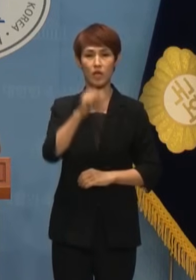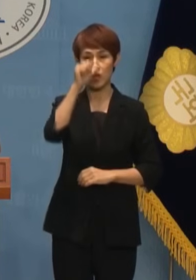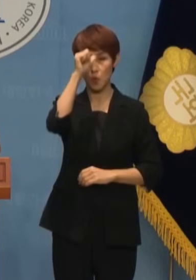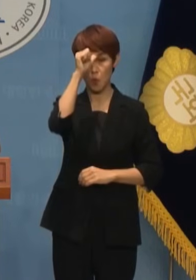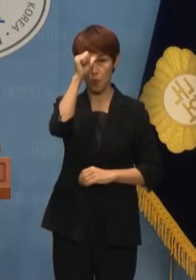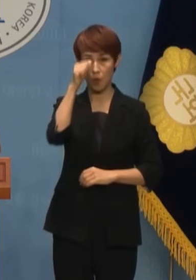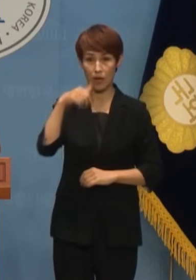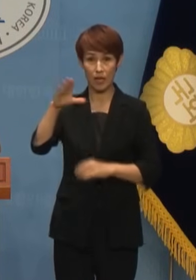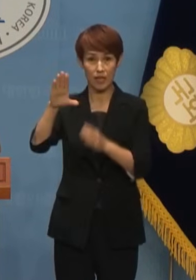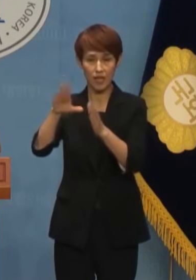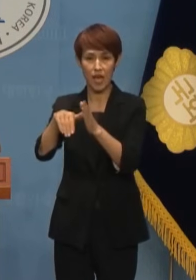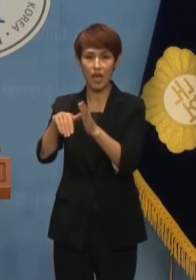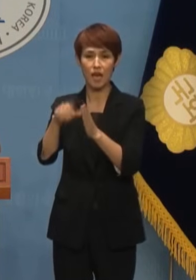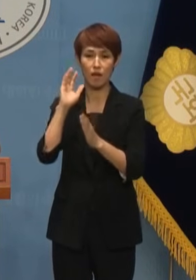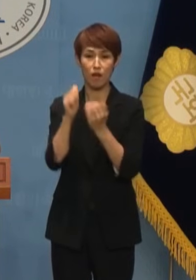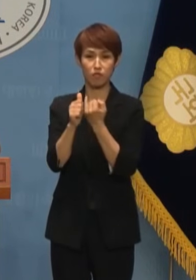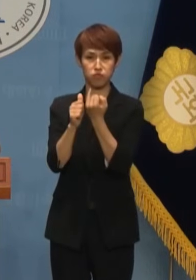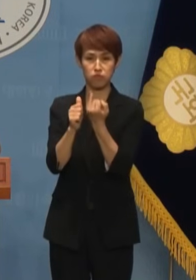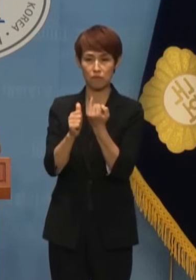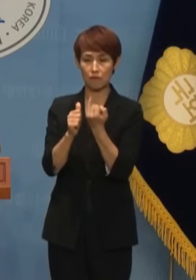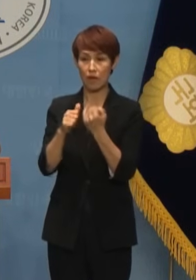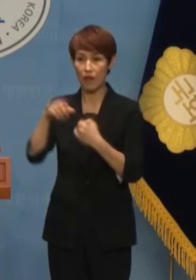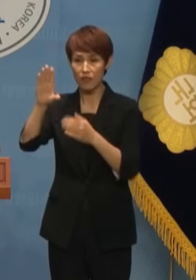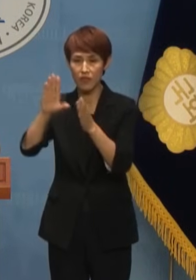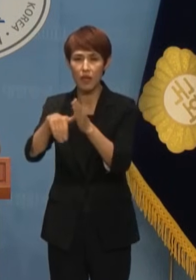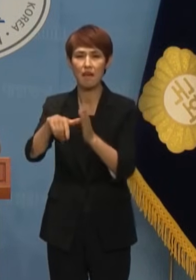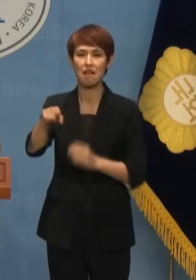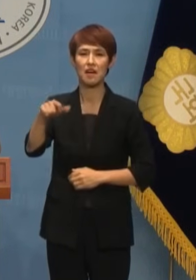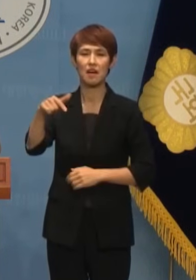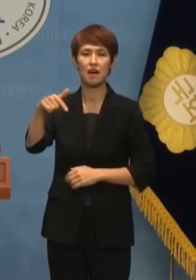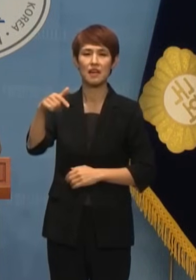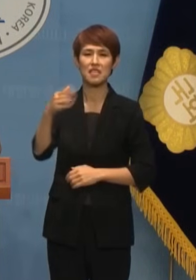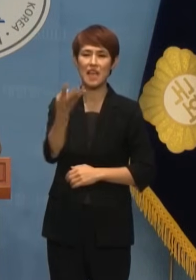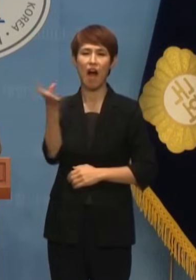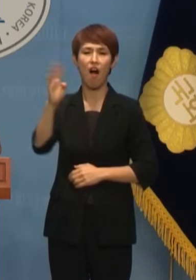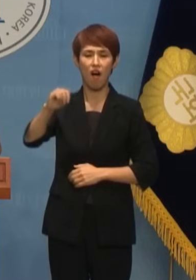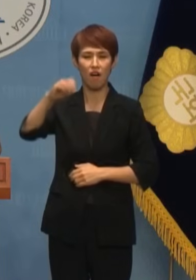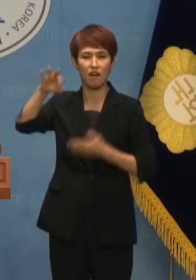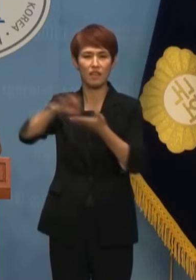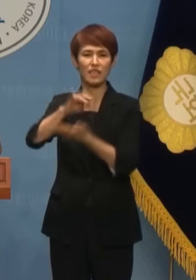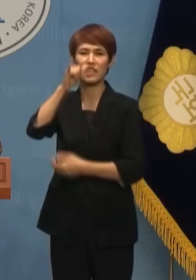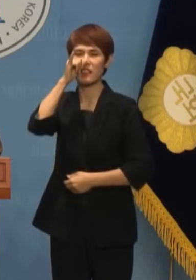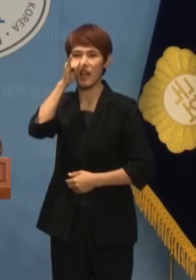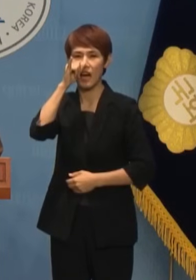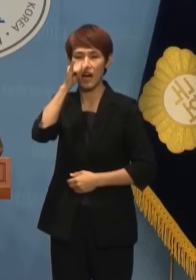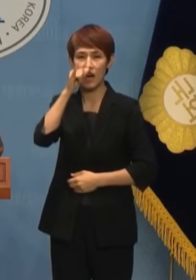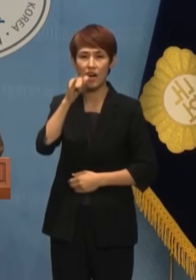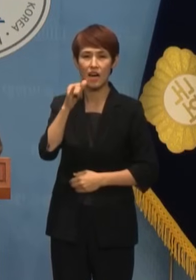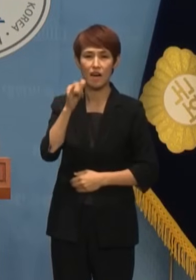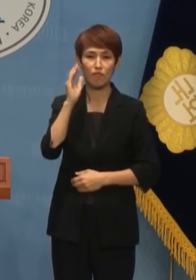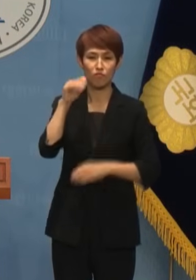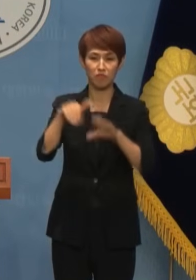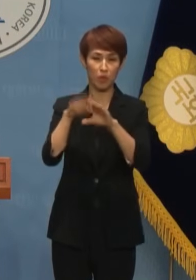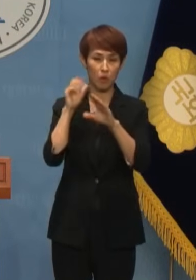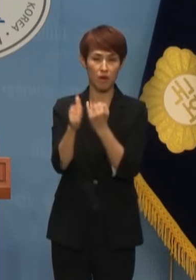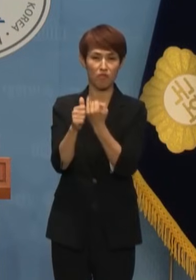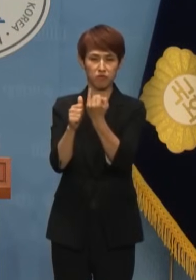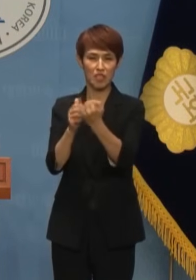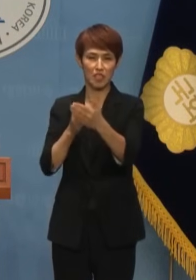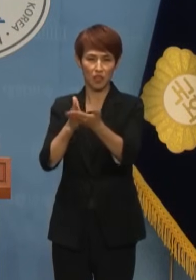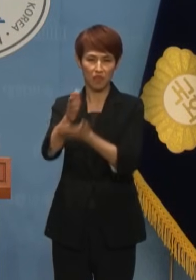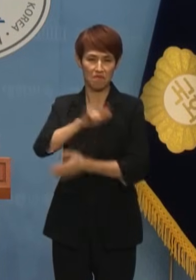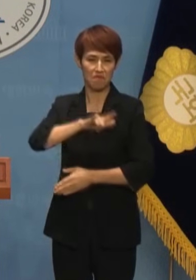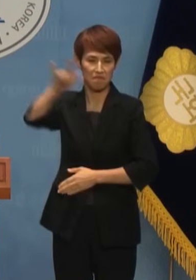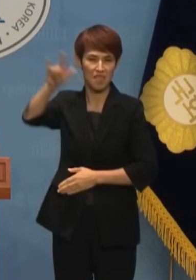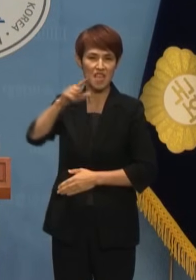여사가 동행하면서 예산 규모가 4억 원으로 늘었다. 김 여사 동행을 위한 전용기가 뜨는 등 약 2억 4천만